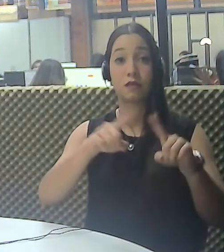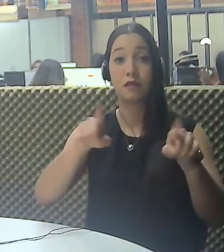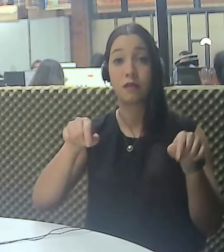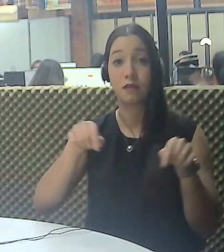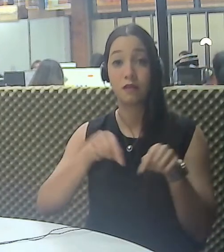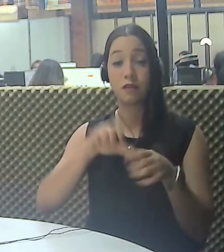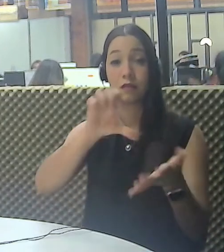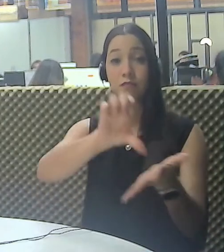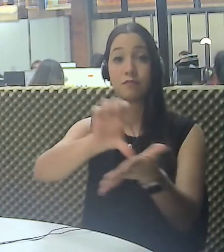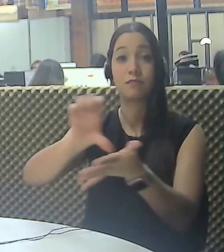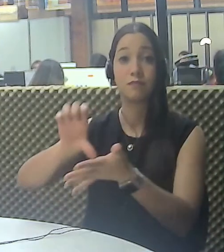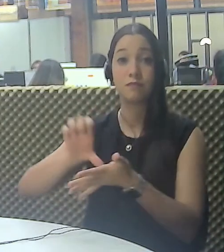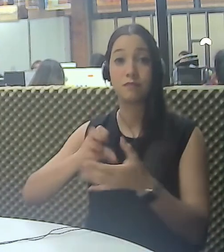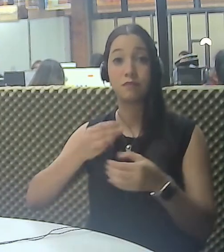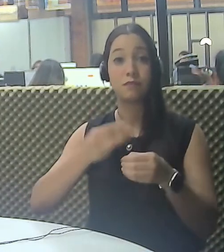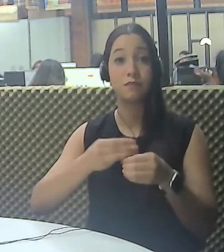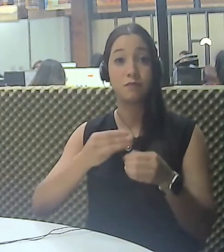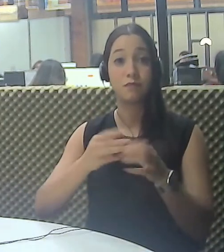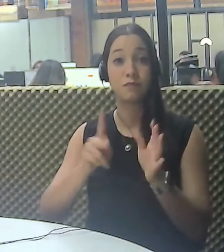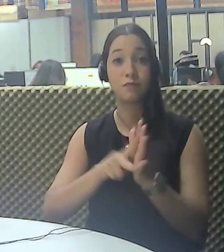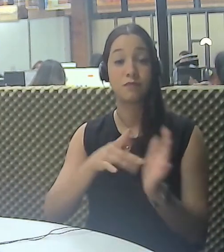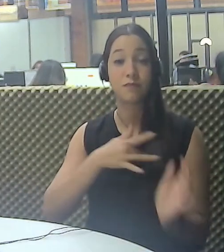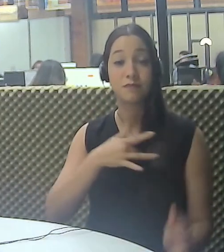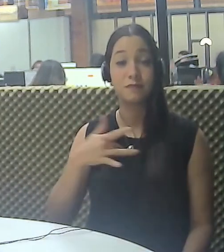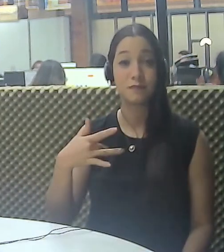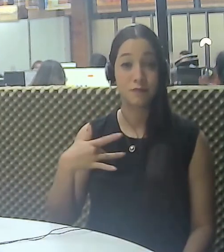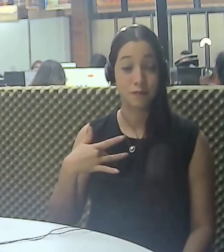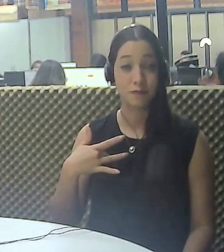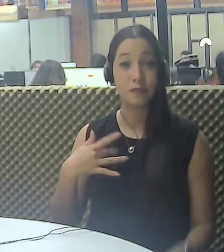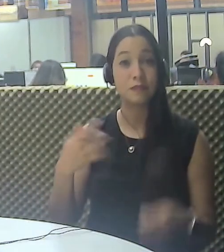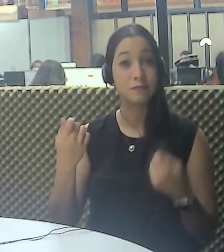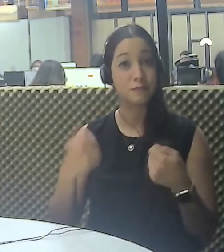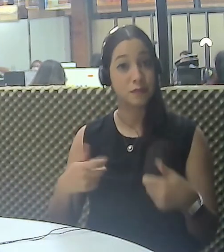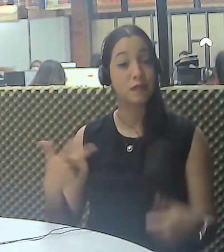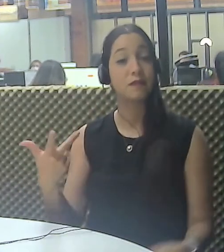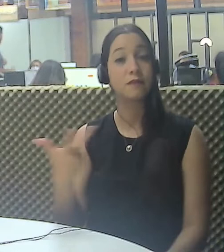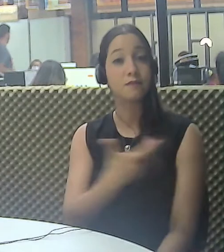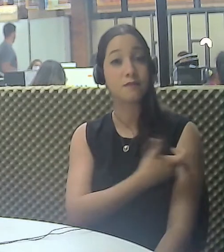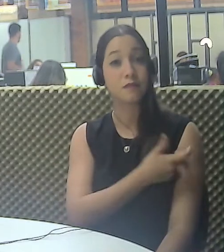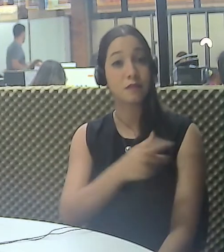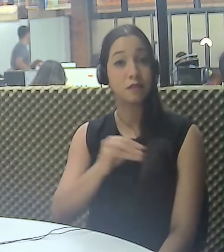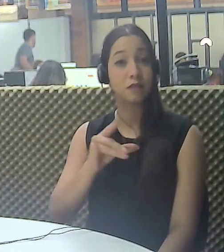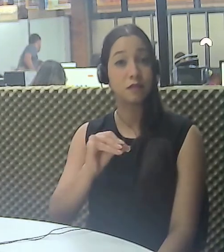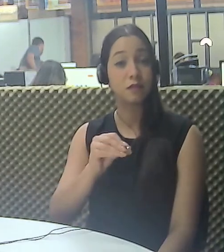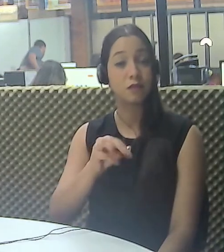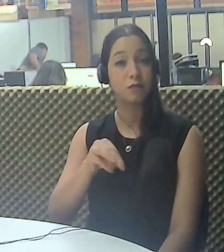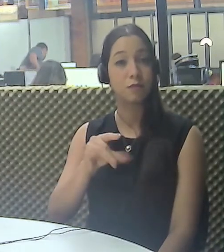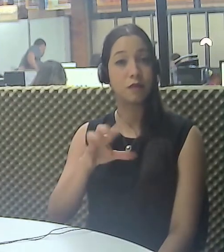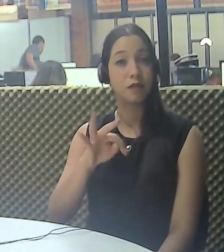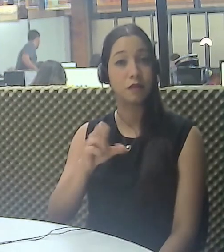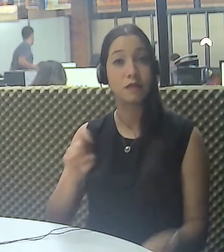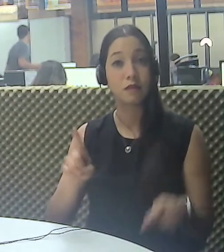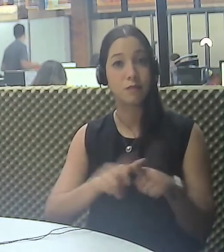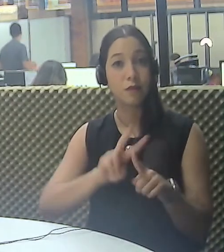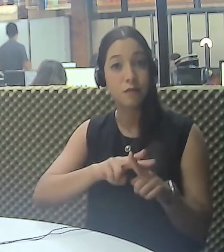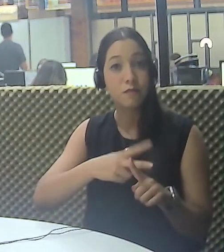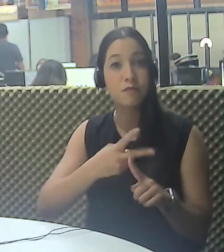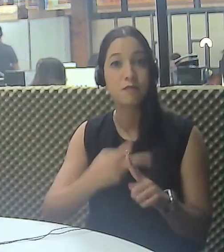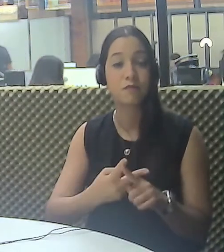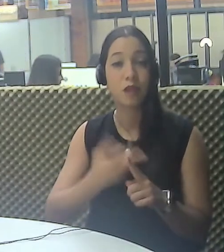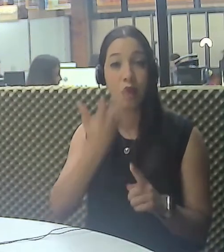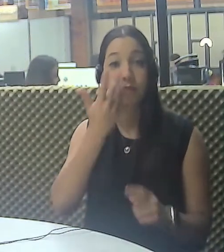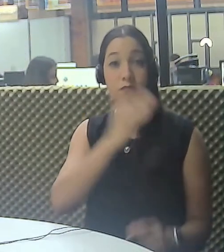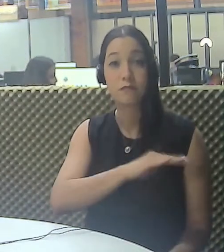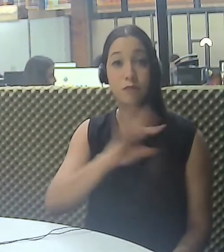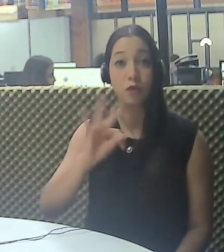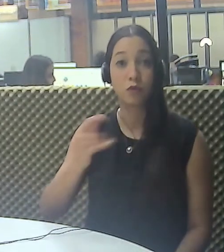de unidades municipais de saúde. Devem tomar a vacina contra a polio, inclusive a de reforço, todas as crianças